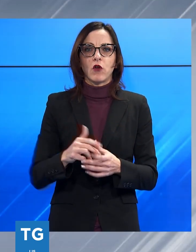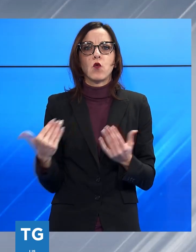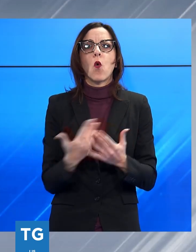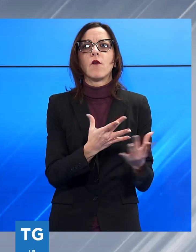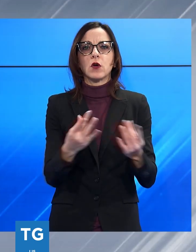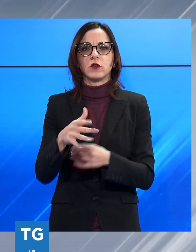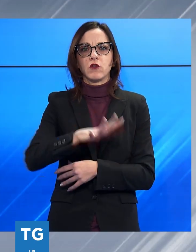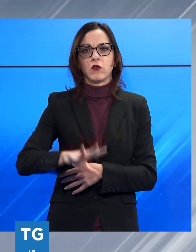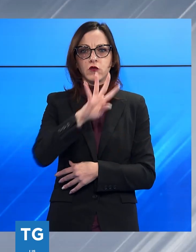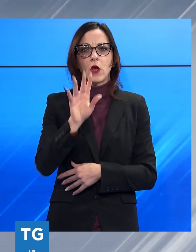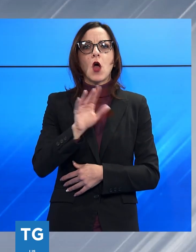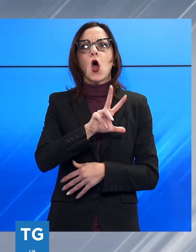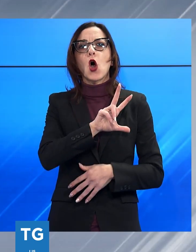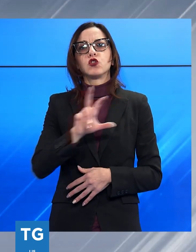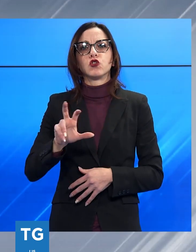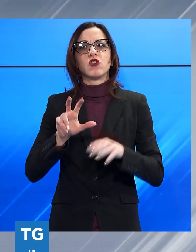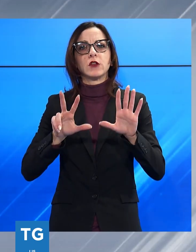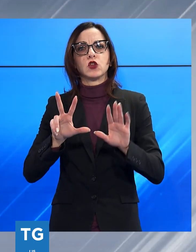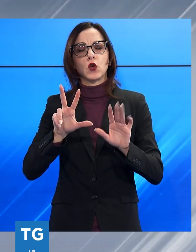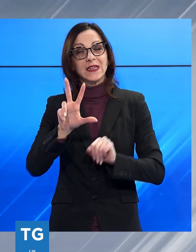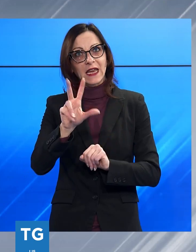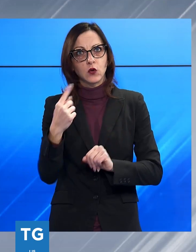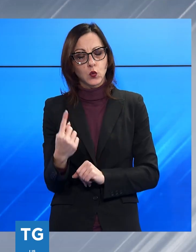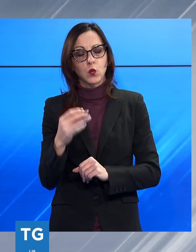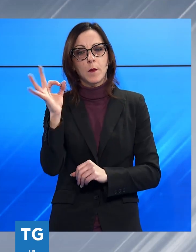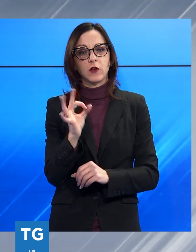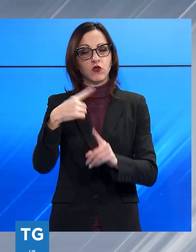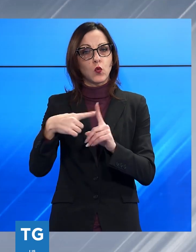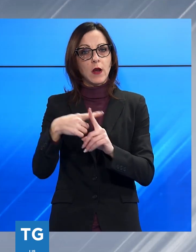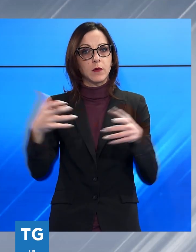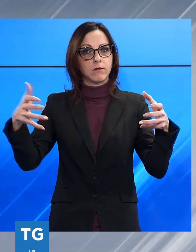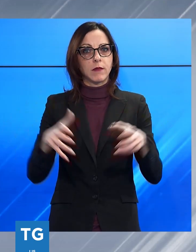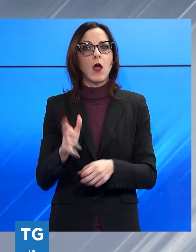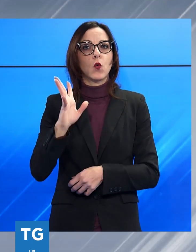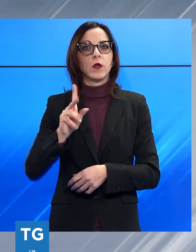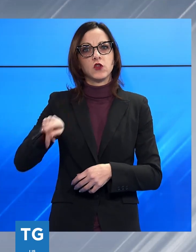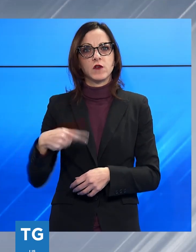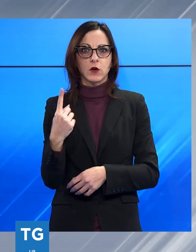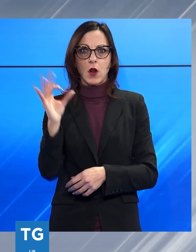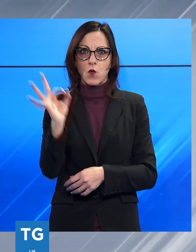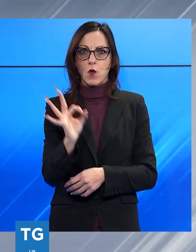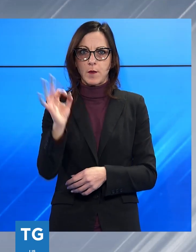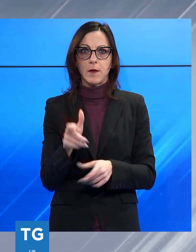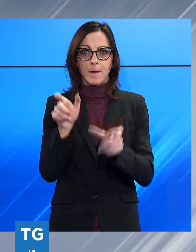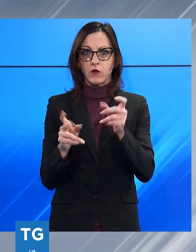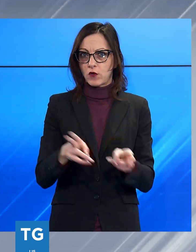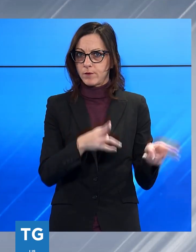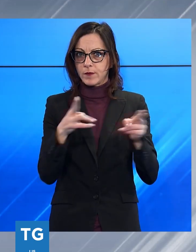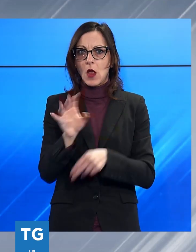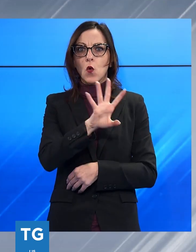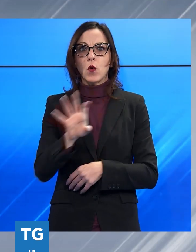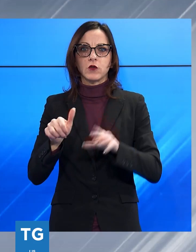Regione Toscana sono 831 con il tasso di positività che scenda 15,1%, i ricoveri sono